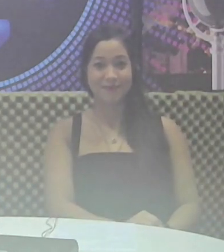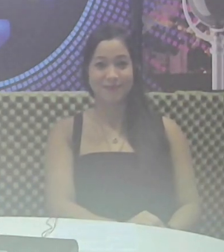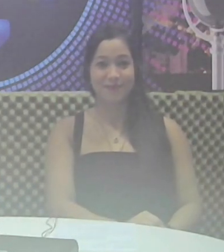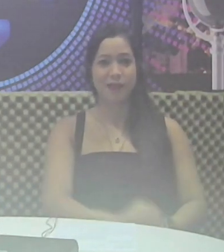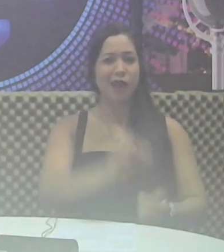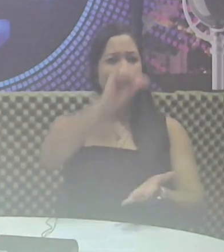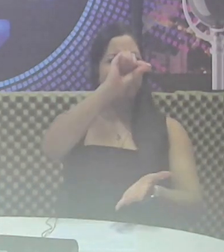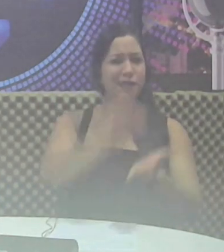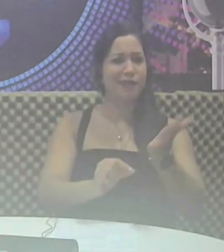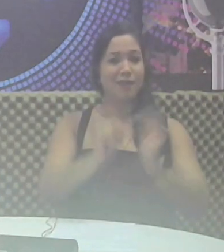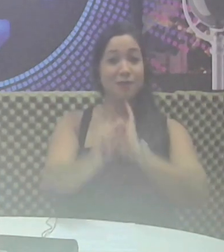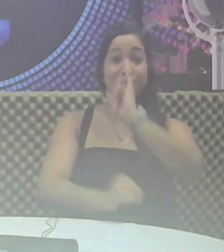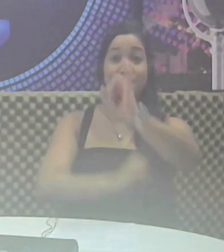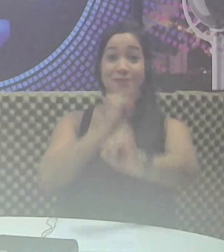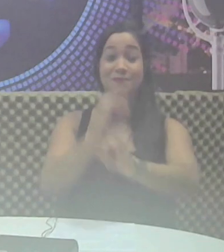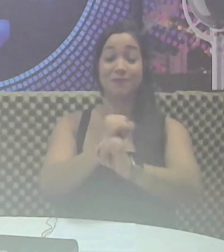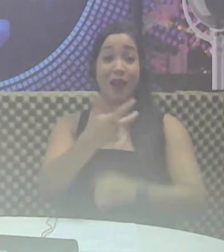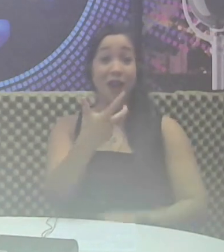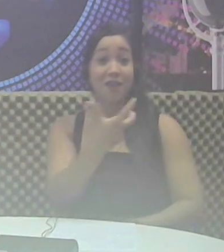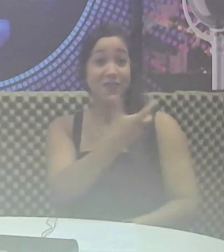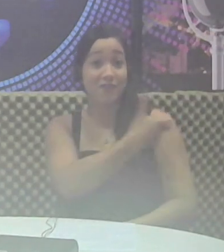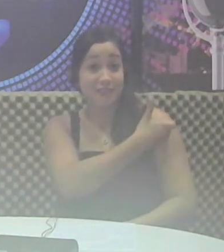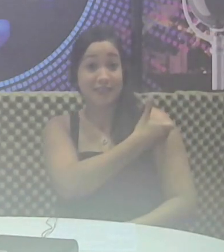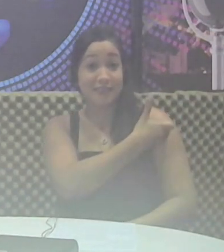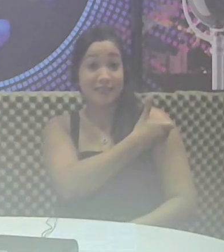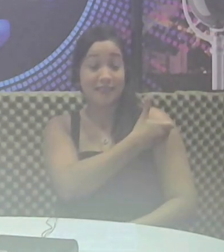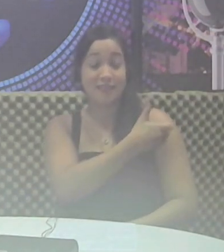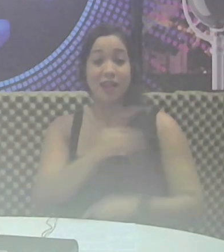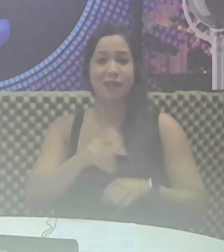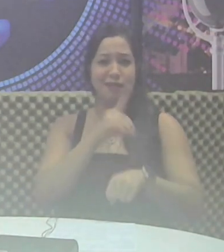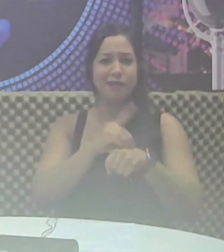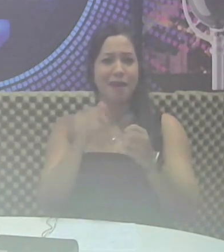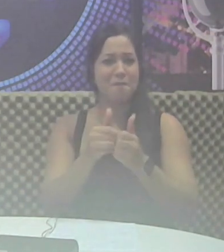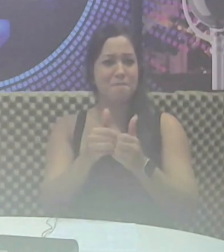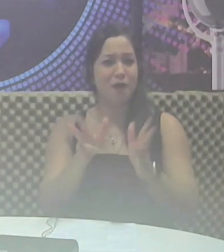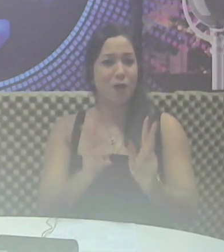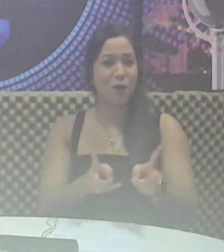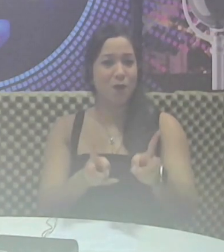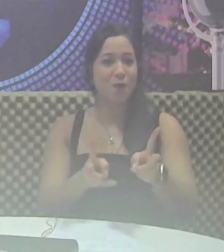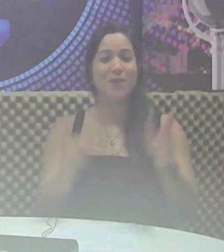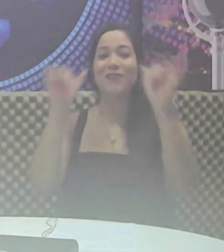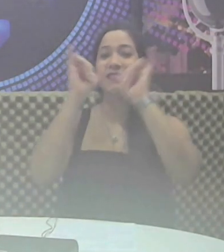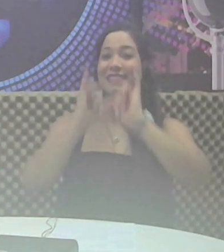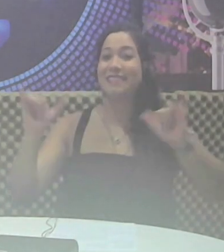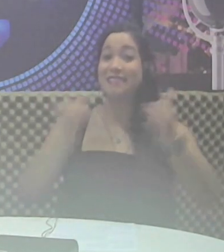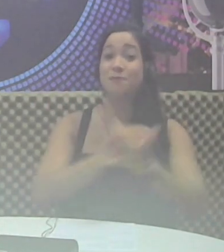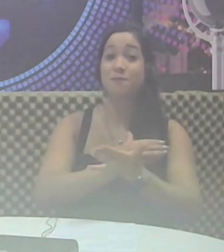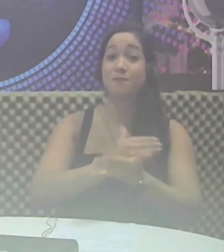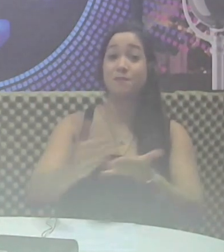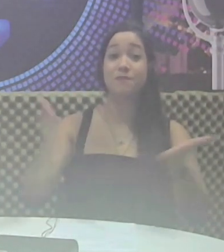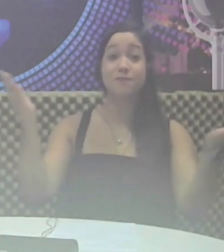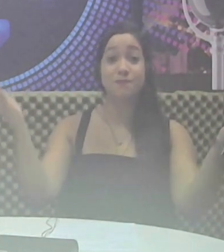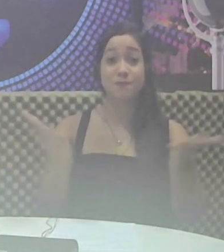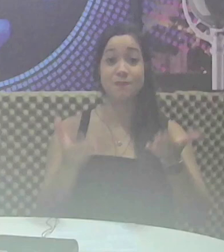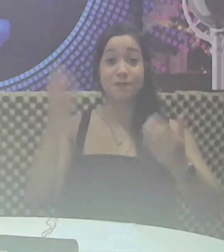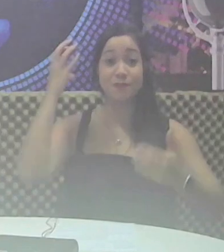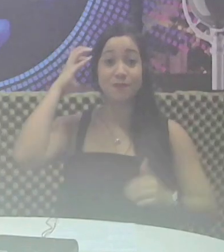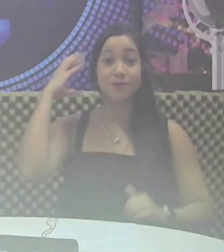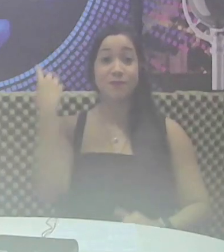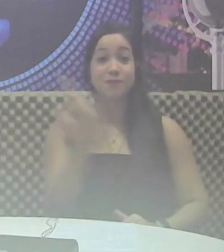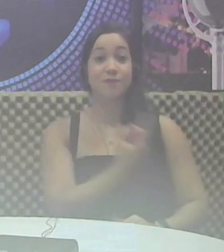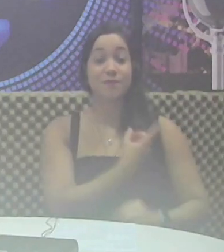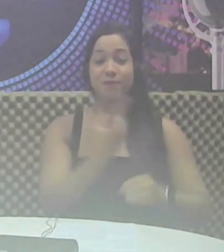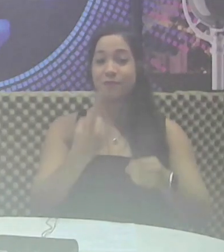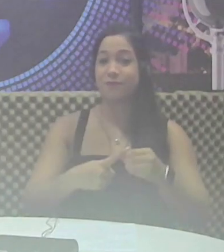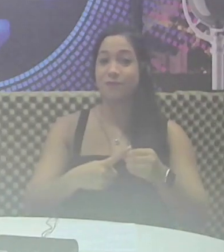Cadastro online para vacinação contra a dengue continua aberto. Essas e outras notícias a partir de agora na Rádio